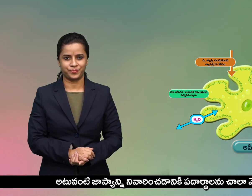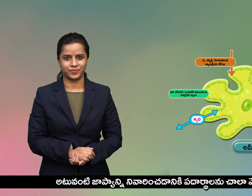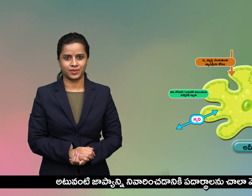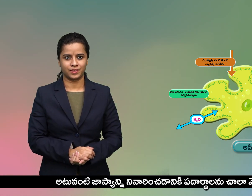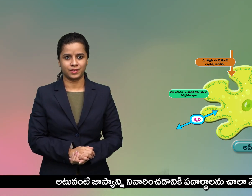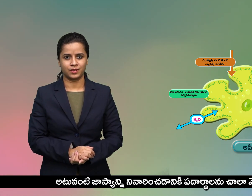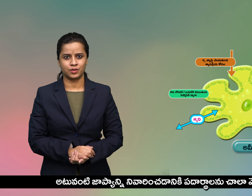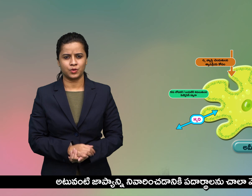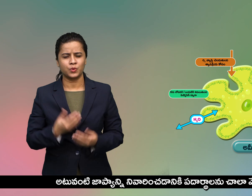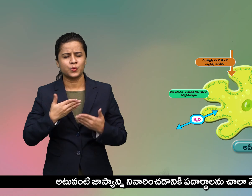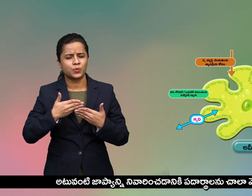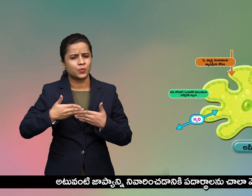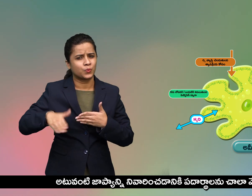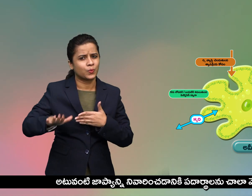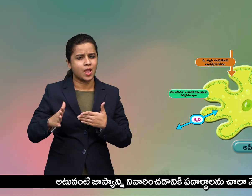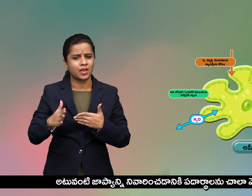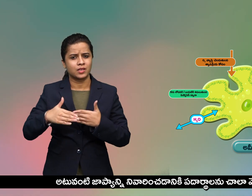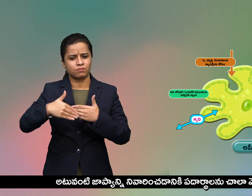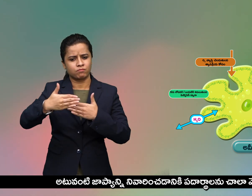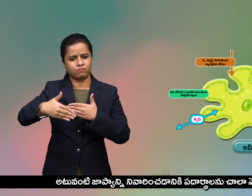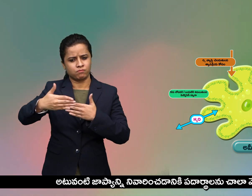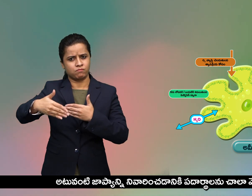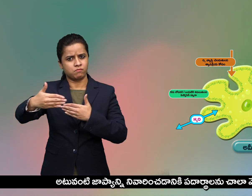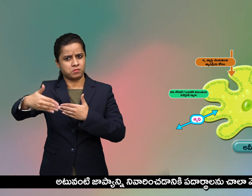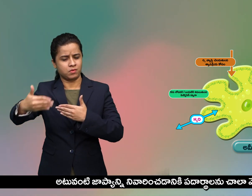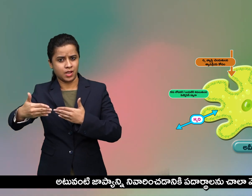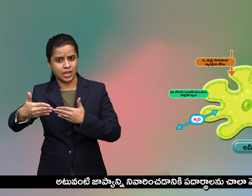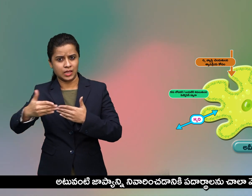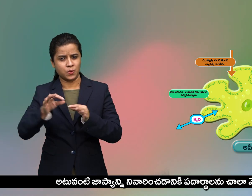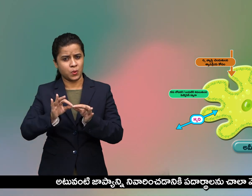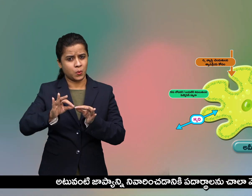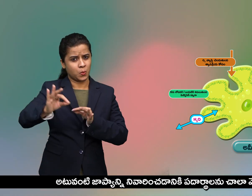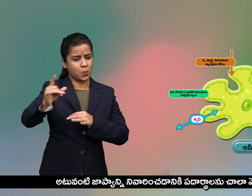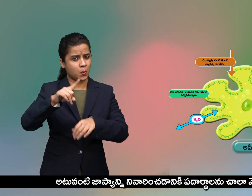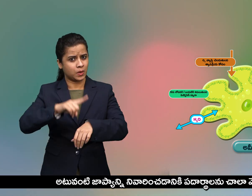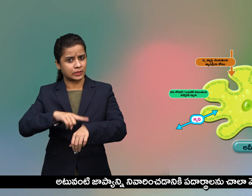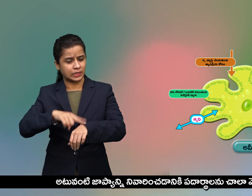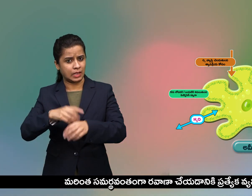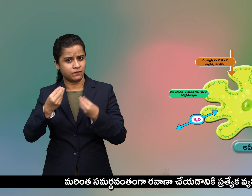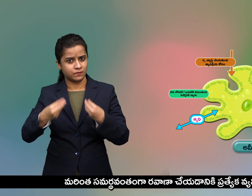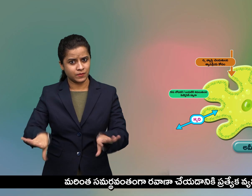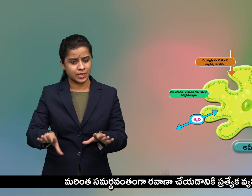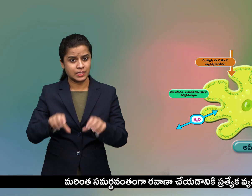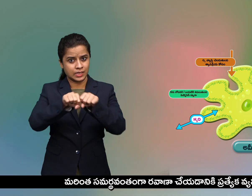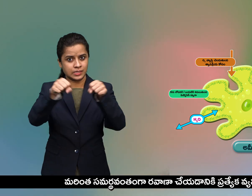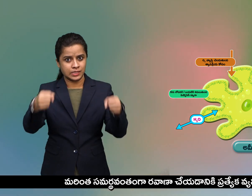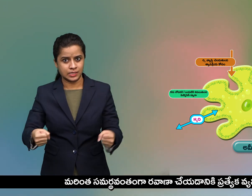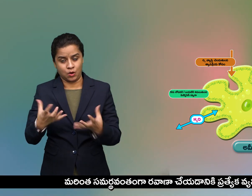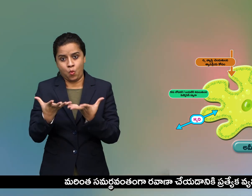అటువంటి జాప్యాన్ని నివారించడానికి పదార్థాలను చాలా వేగంగా మరియు మరింత సమర్థవంతంగా